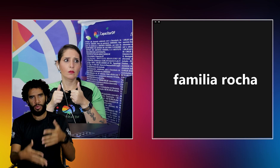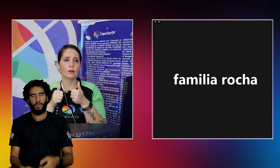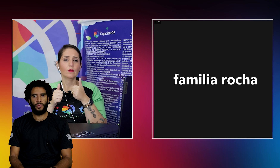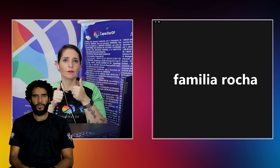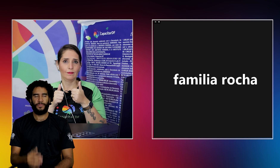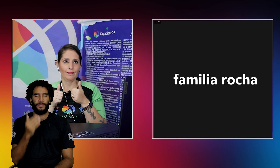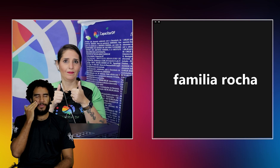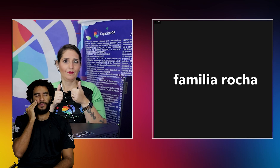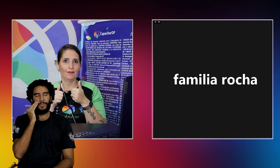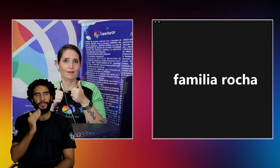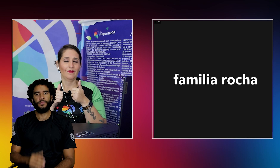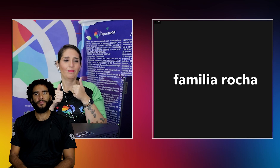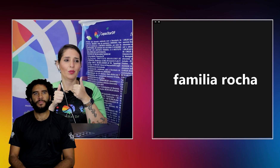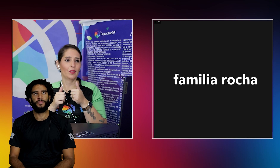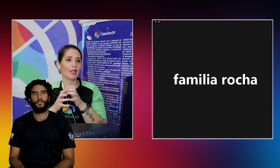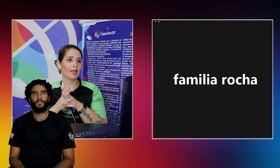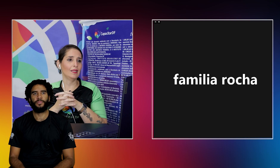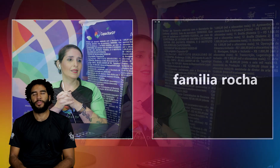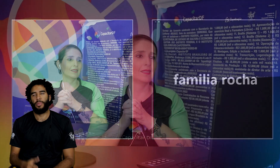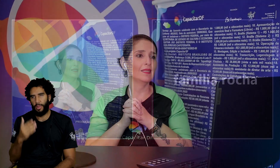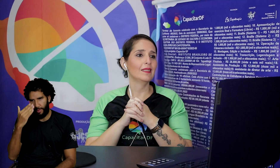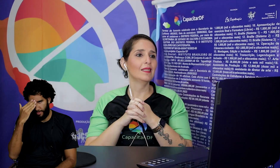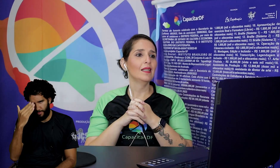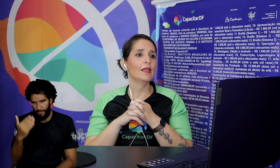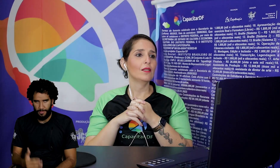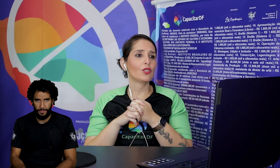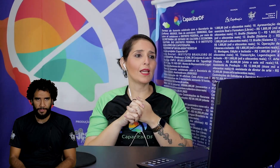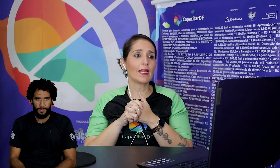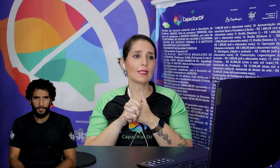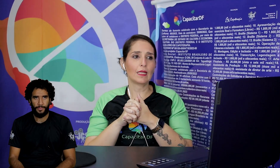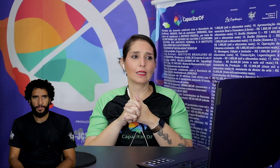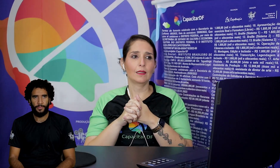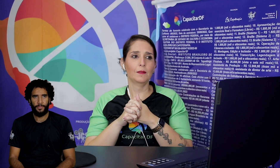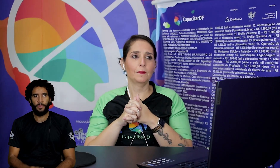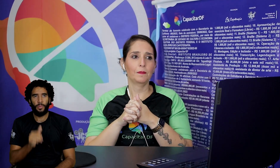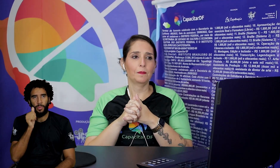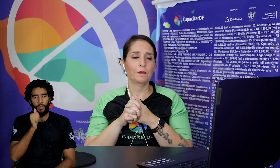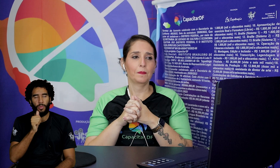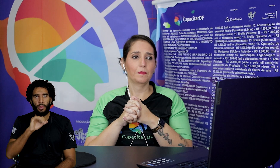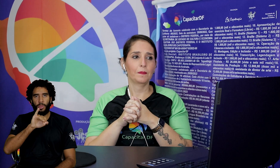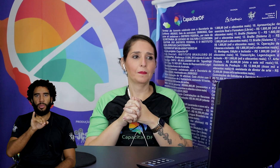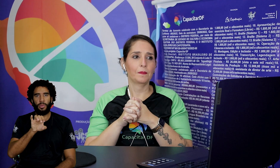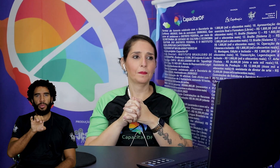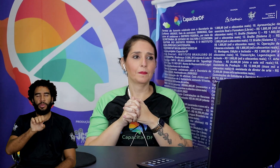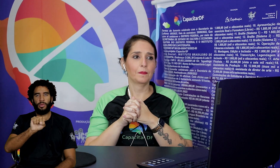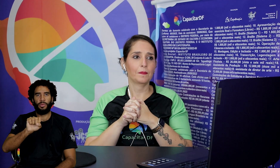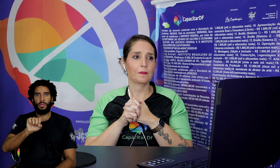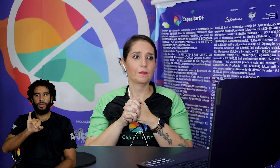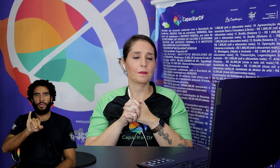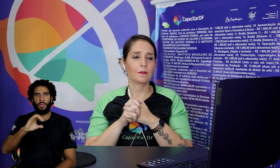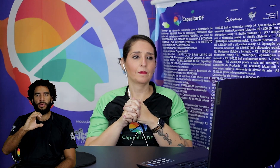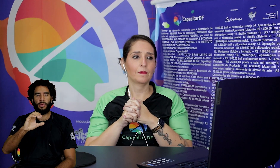Entendi. Obrigada. Por nada. Jéssica,